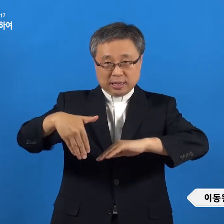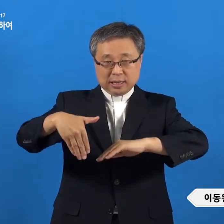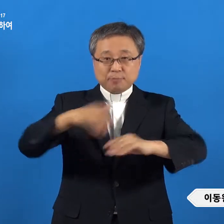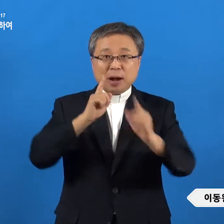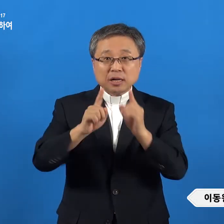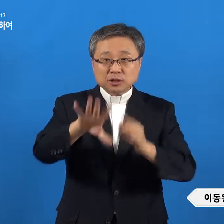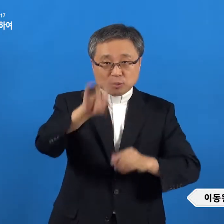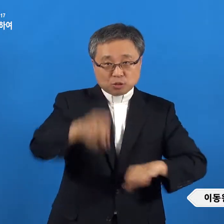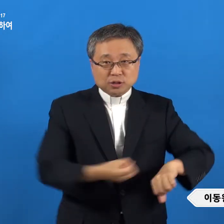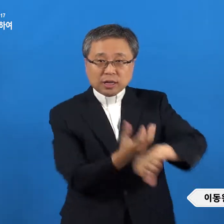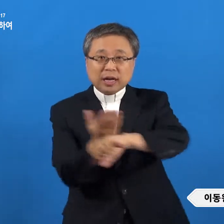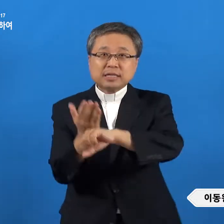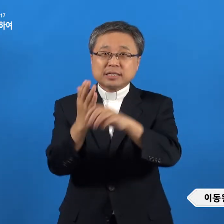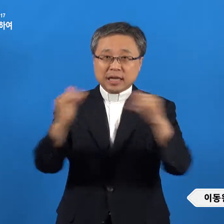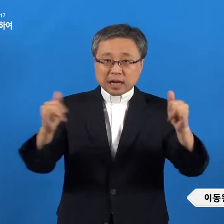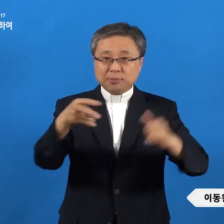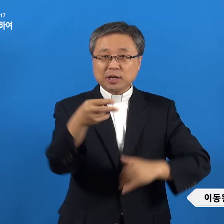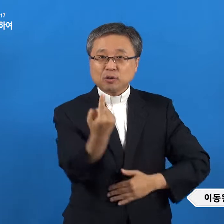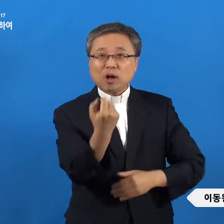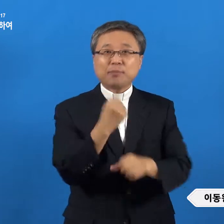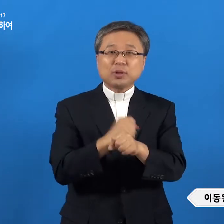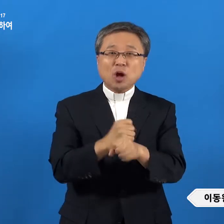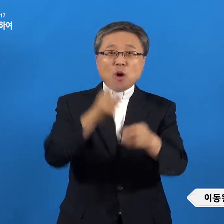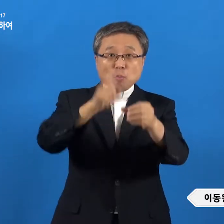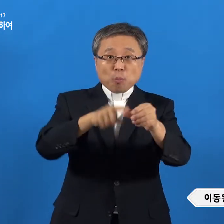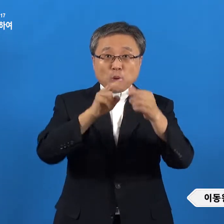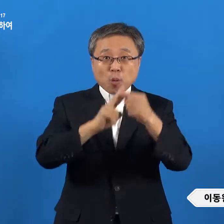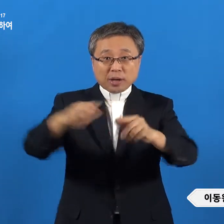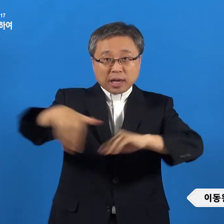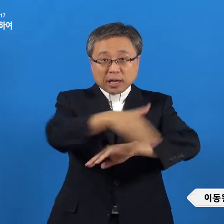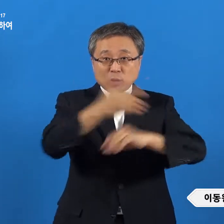합니다. 목표와 계획이 뚜렷했던